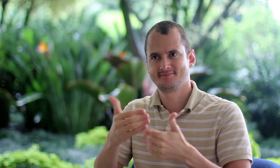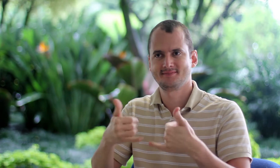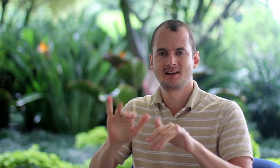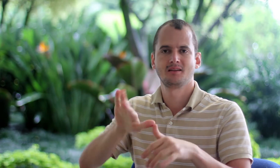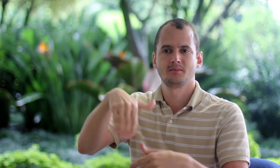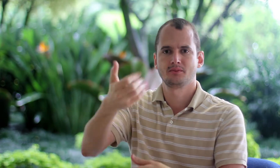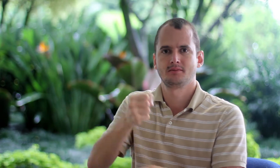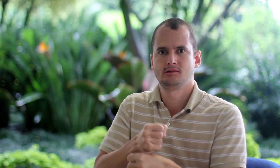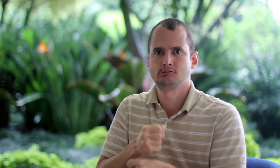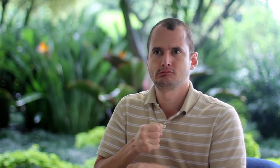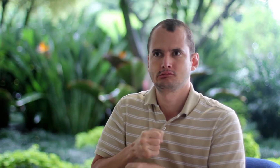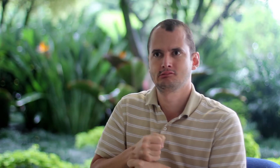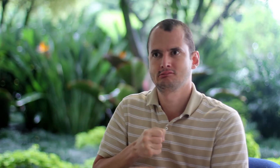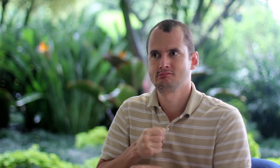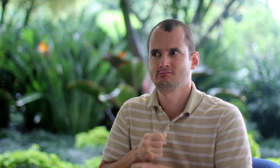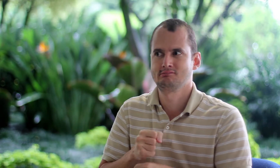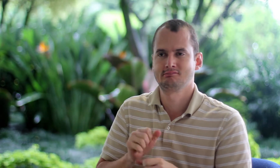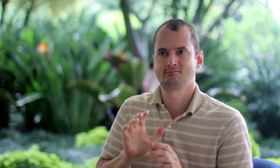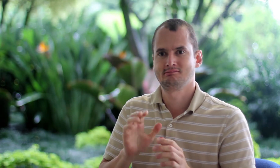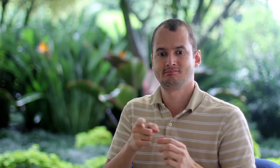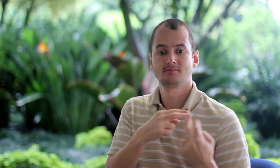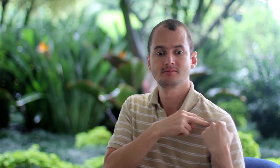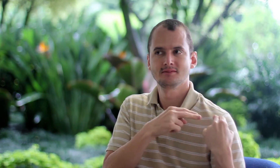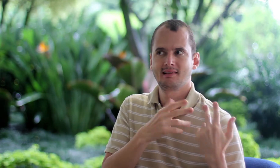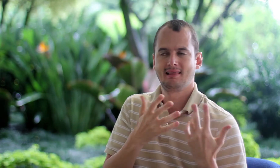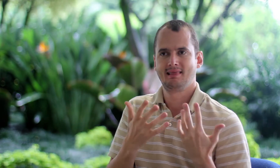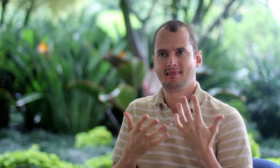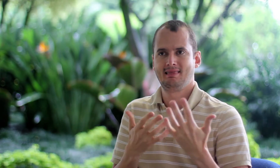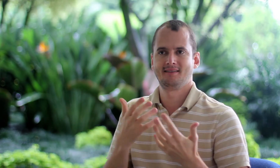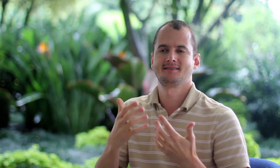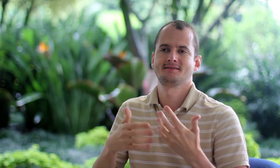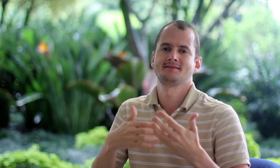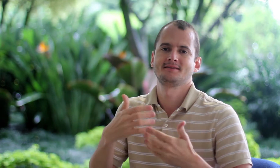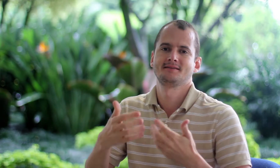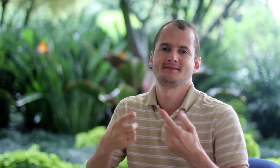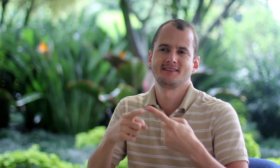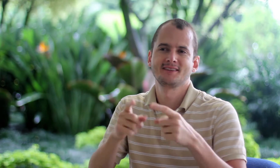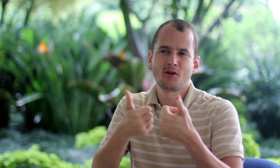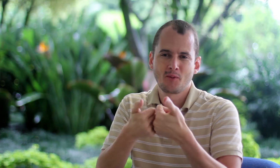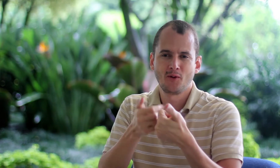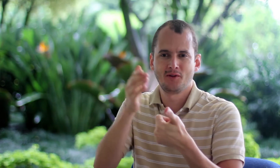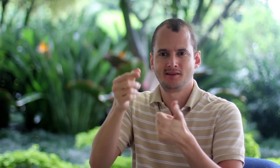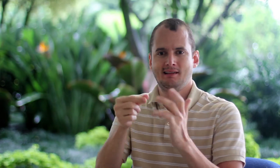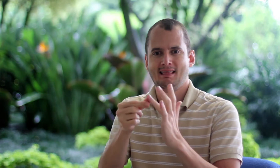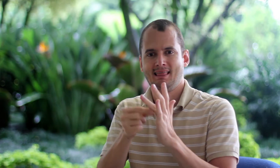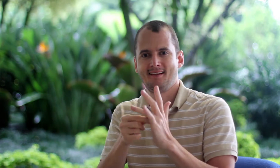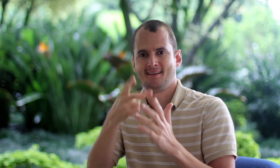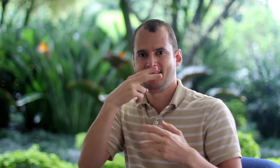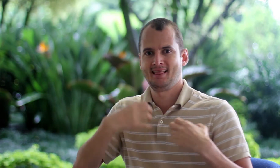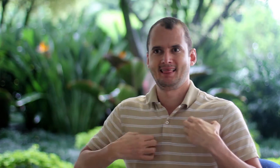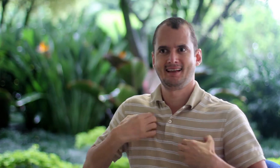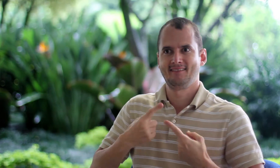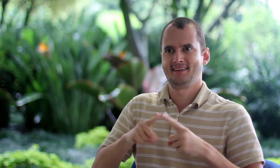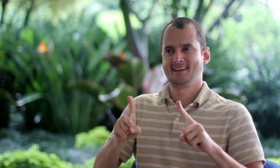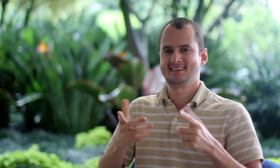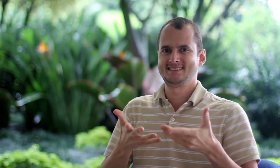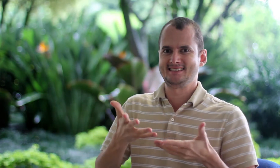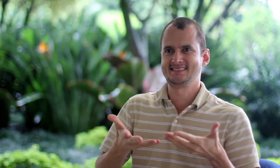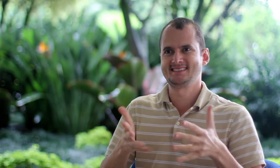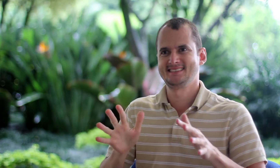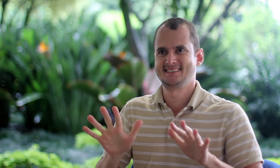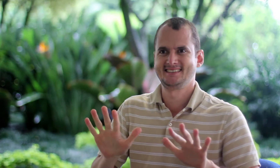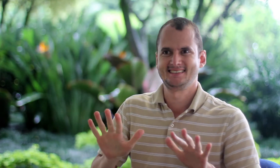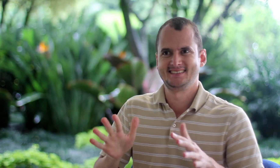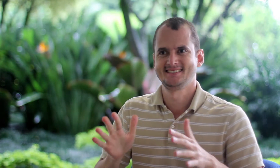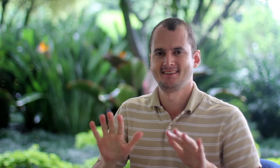mis prácticas y terminé. Cuando ya llegó el mundo laboral, fue difícil para mí encontrar novia. No, yo